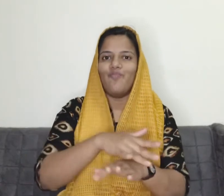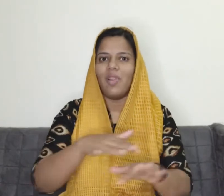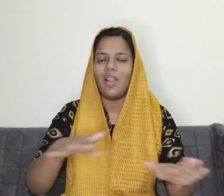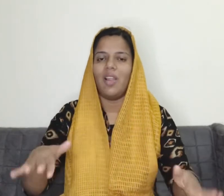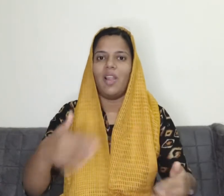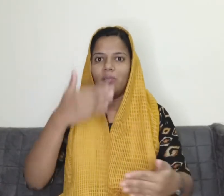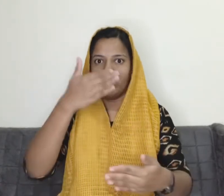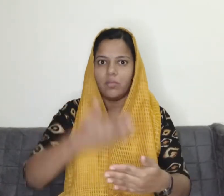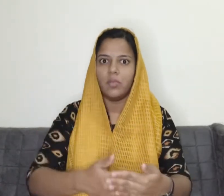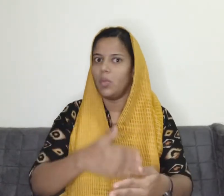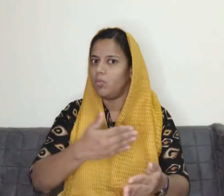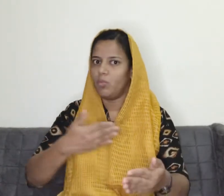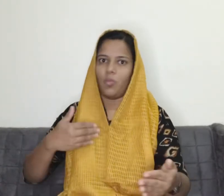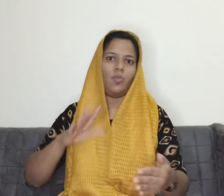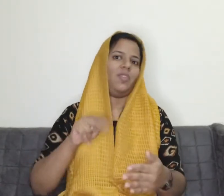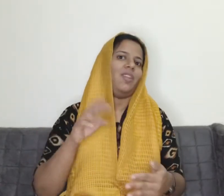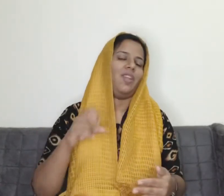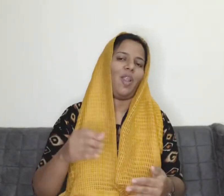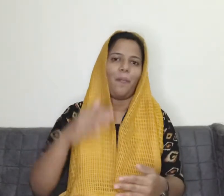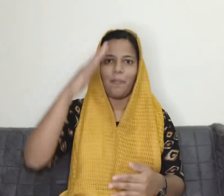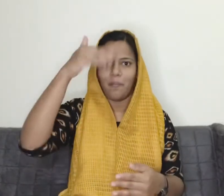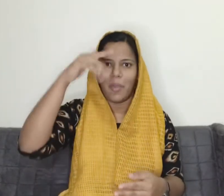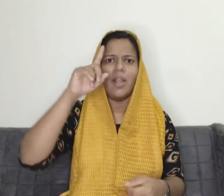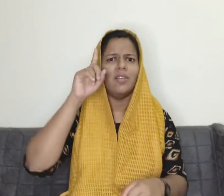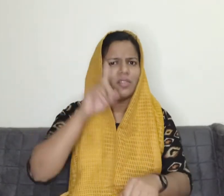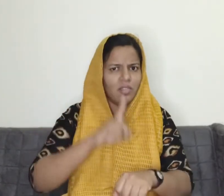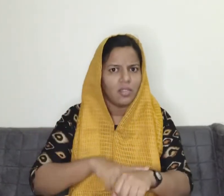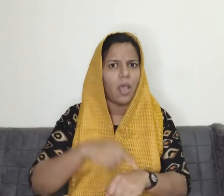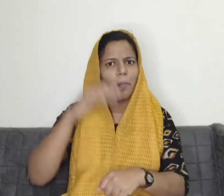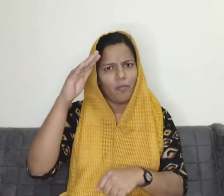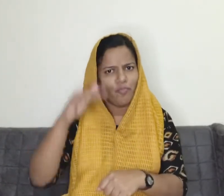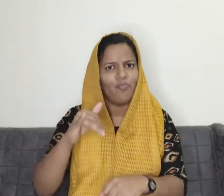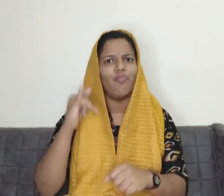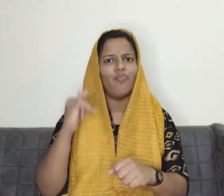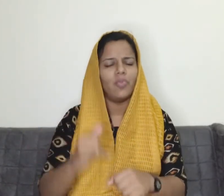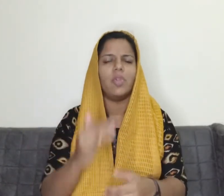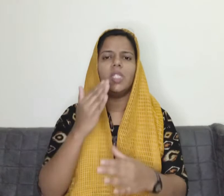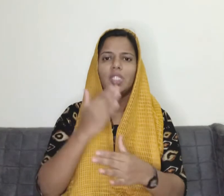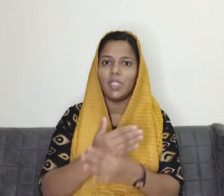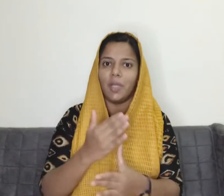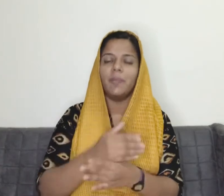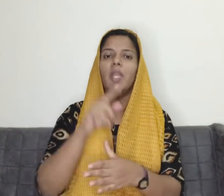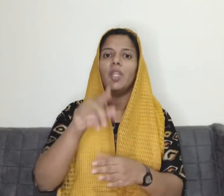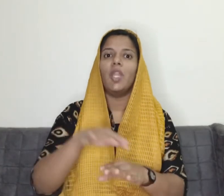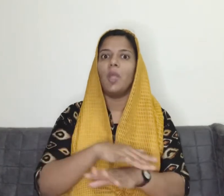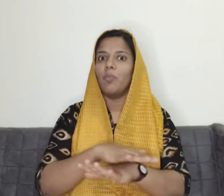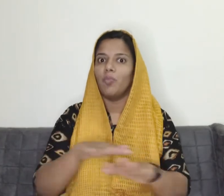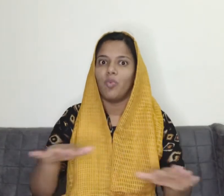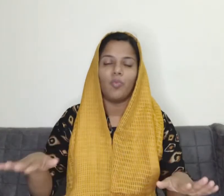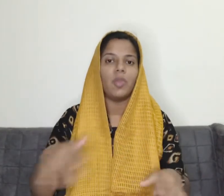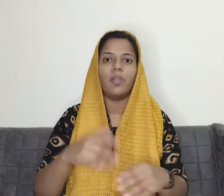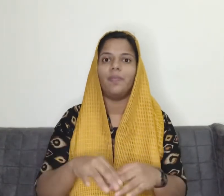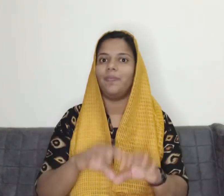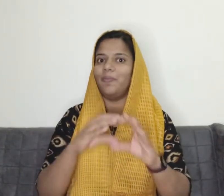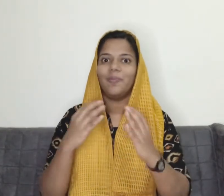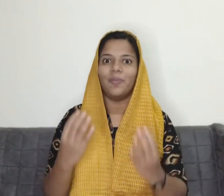അതിരുകൾ ലംഘിക്കത്തില്ല. മുൻമഴയും പിന്മഴയും അതാതിൻ്റെ സമയത്ത് വരിക തന്നെ ചെയ്യും. നിൻ്റെ ഭൂമി